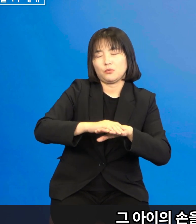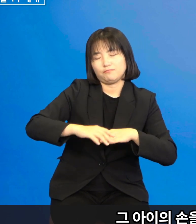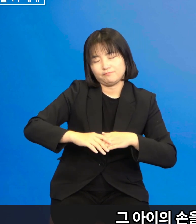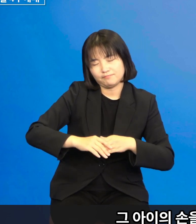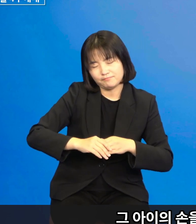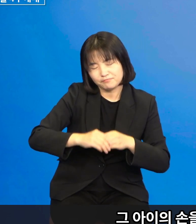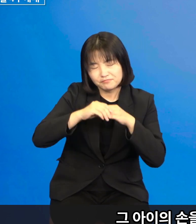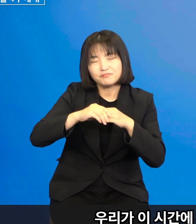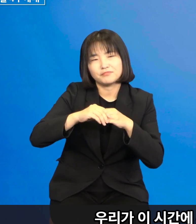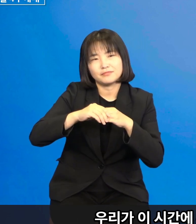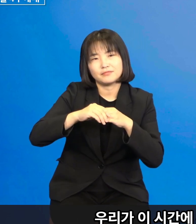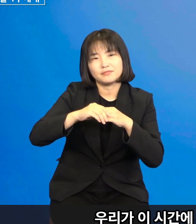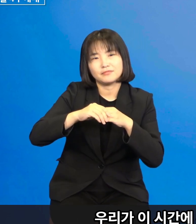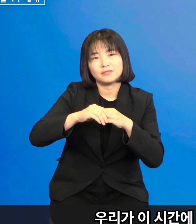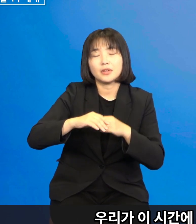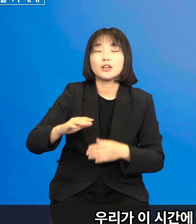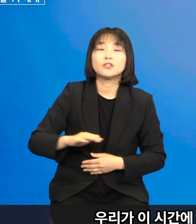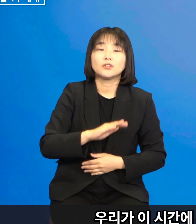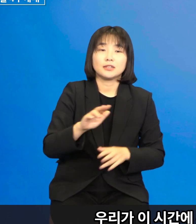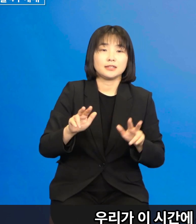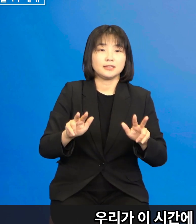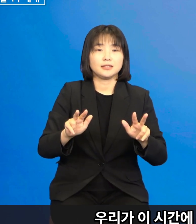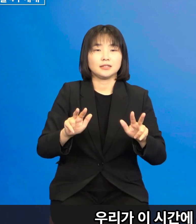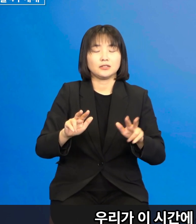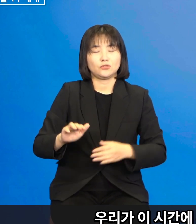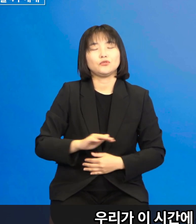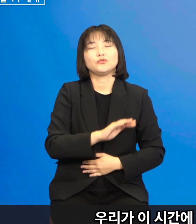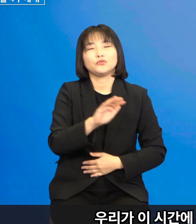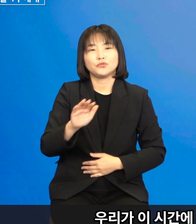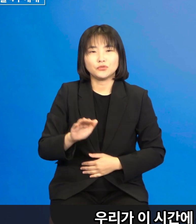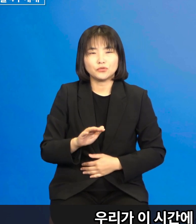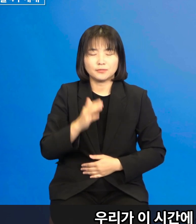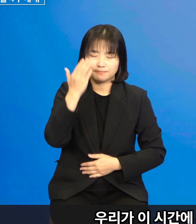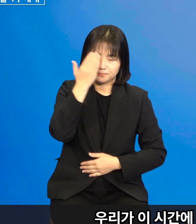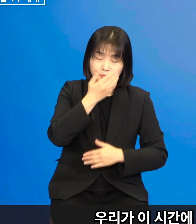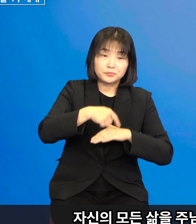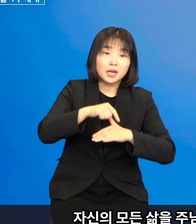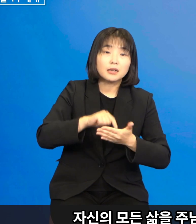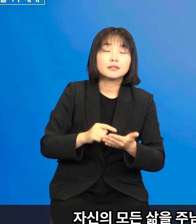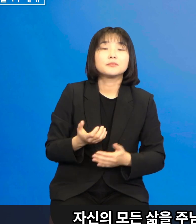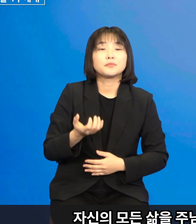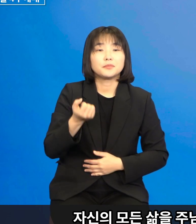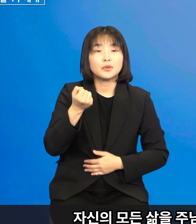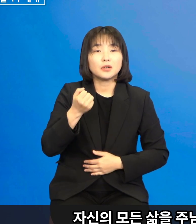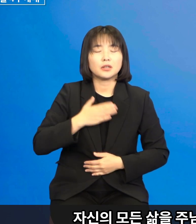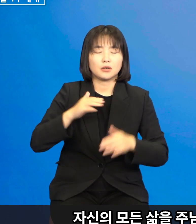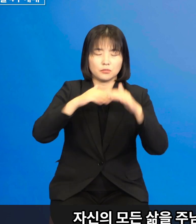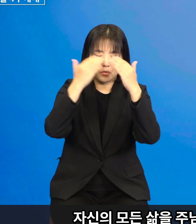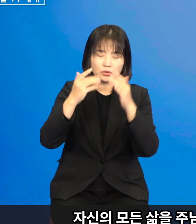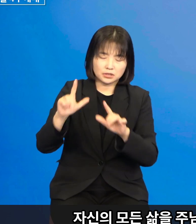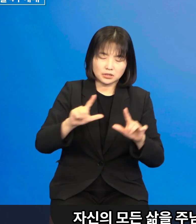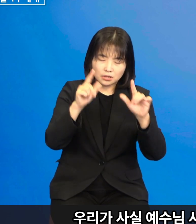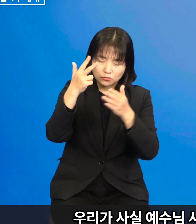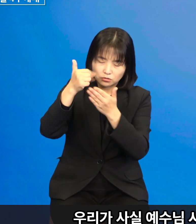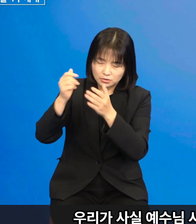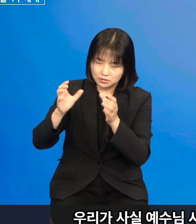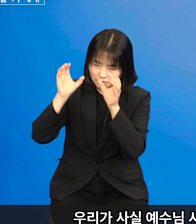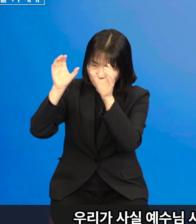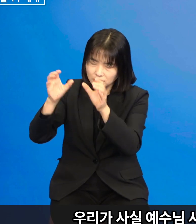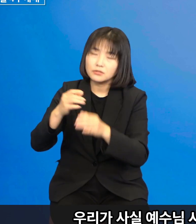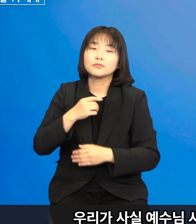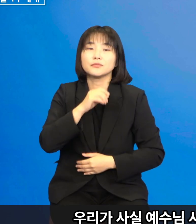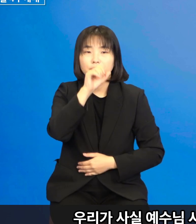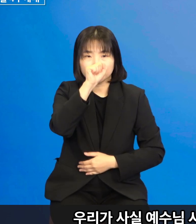붙잡아 주셨습니다. 우리가 이 시간에 우리도 순수한 마음으로 자신의 모든 삶을 주님께 내어드렸으면 좋겠어요. 우리가